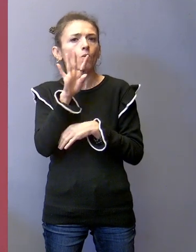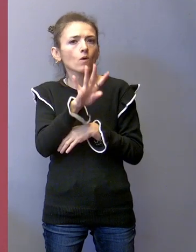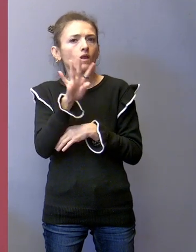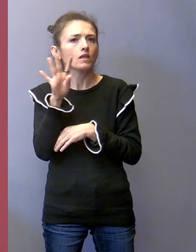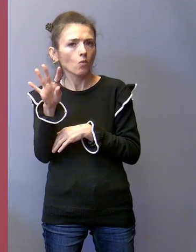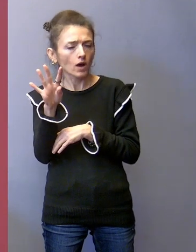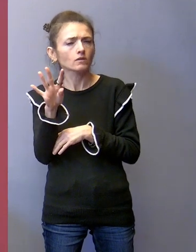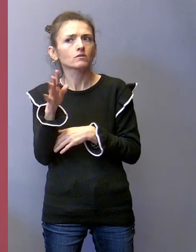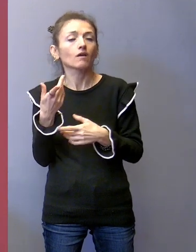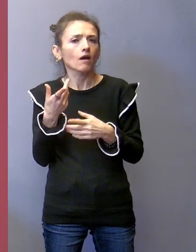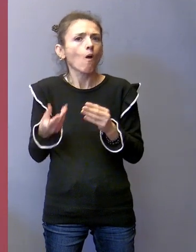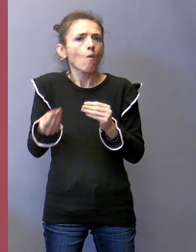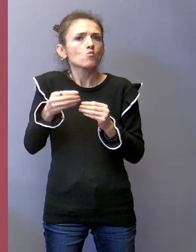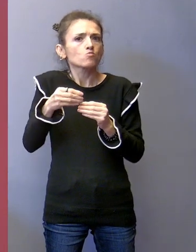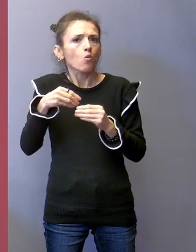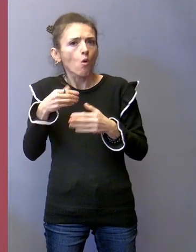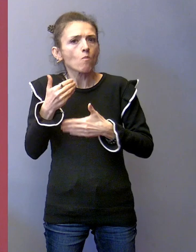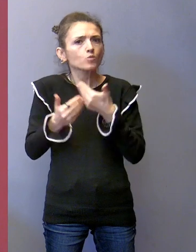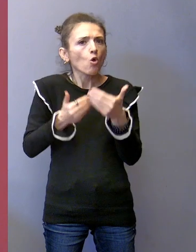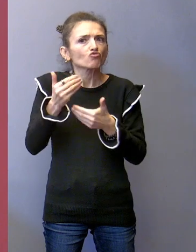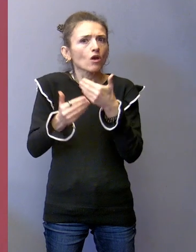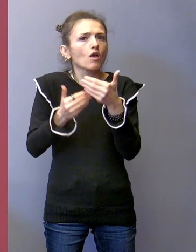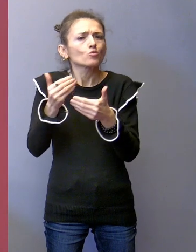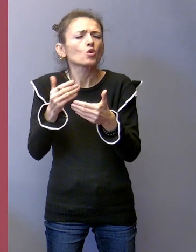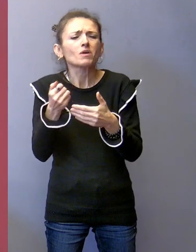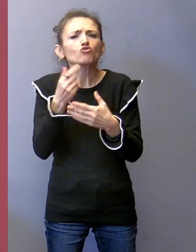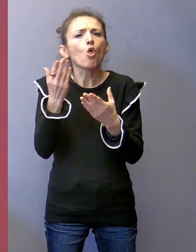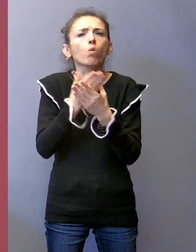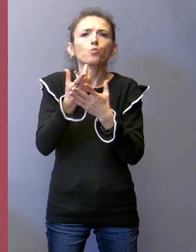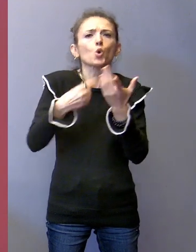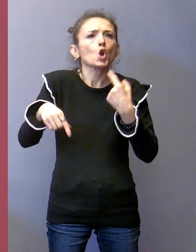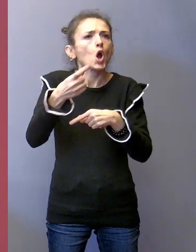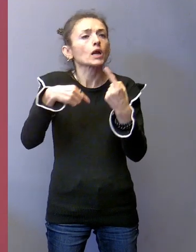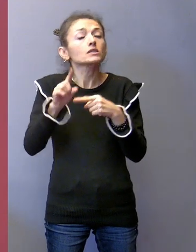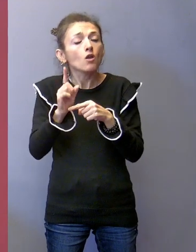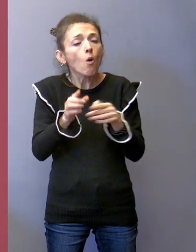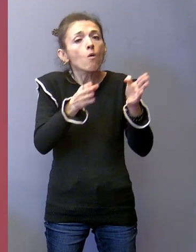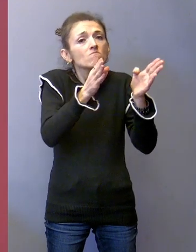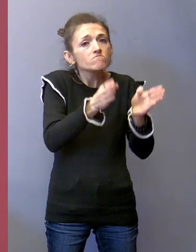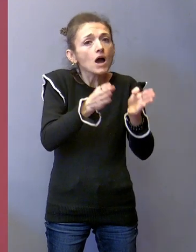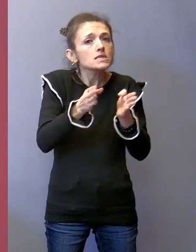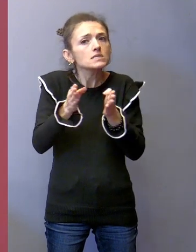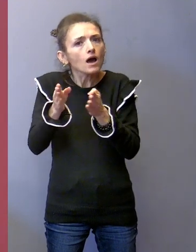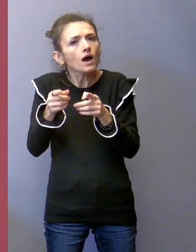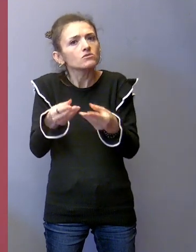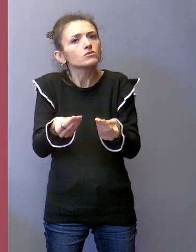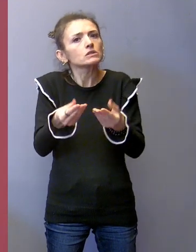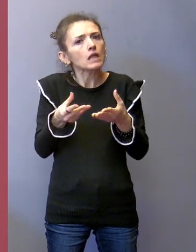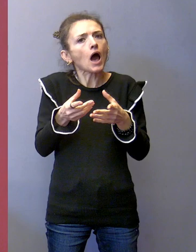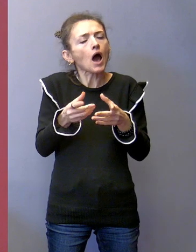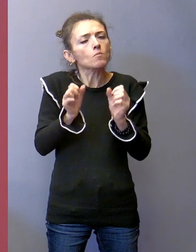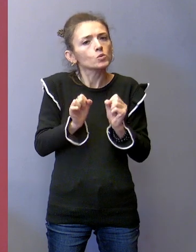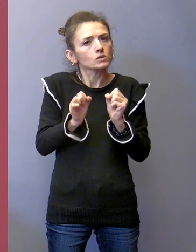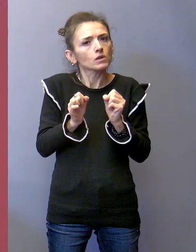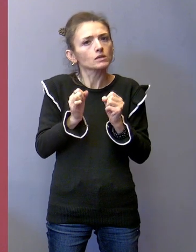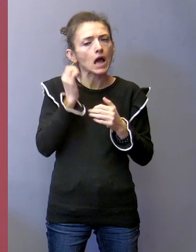gli aggravi procedimentali Ma che sono non mera burocrazia ma sono dei passaggi che consentono una ponderazione